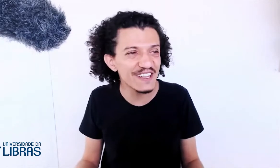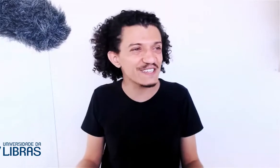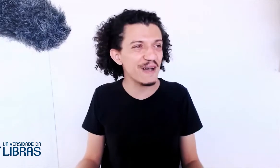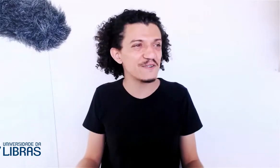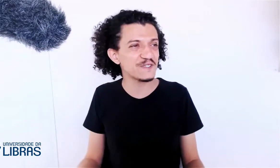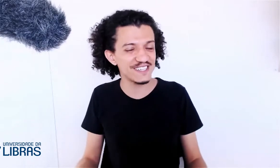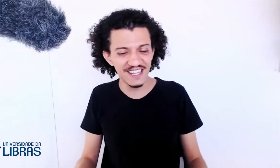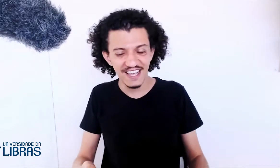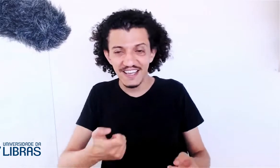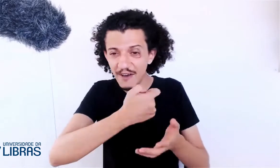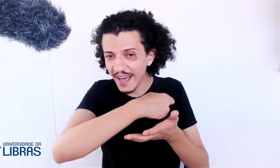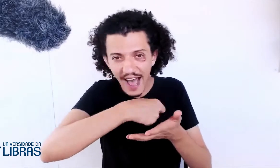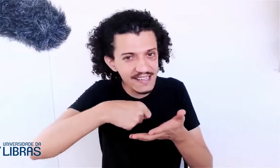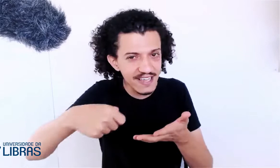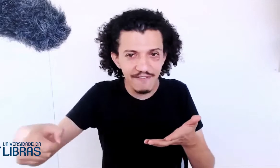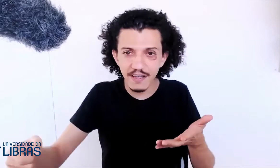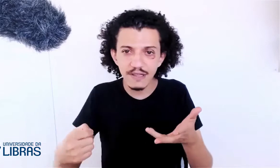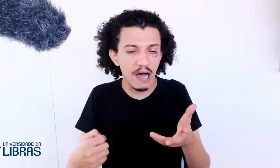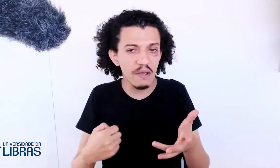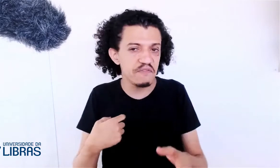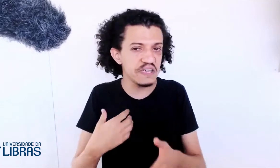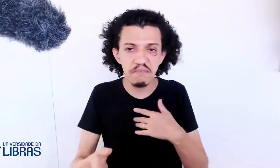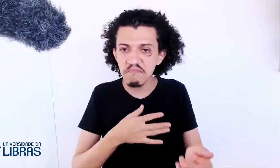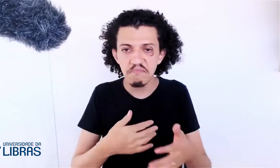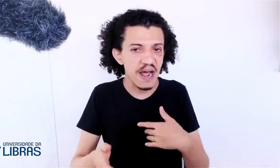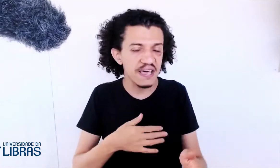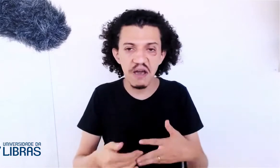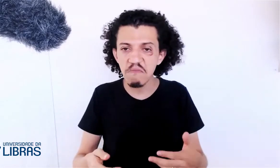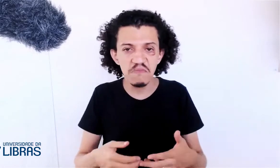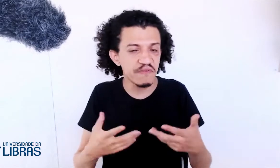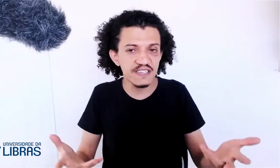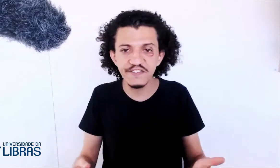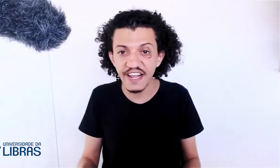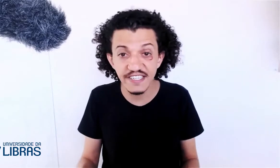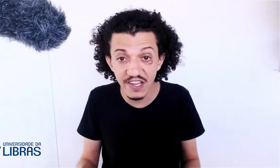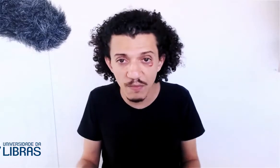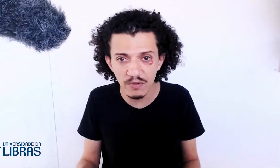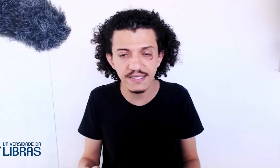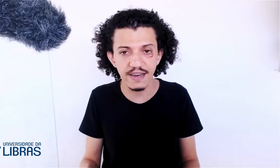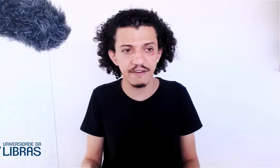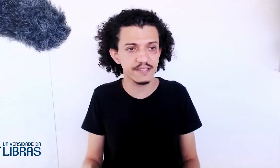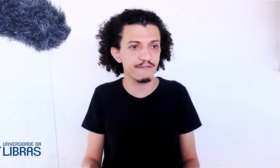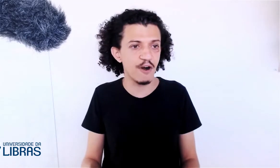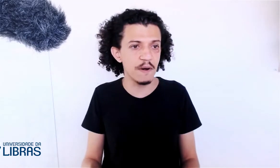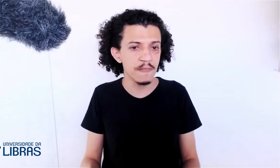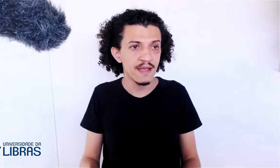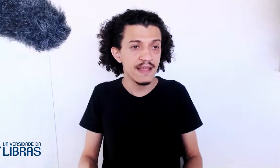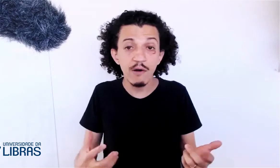letras maiúsculas. E eu ia lá escrevendo e tal, e eu vi que para a Raquel não fazia diferença nenhuma eu estar escrevendo dessa forma. Não